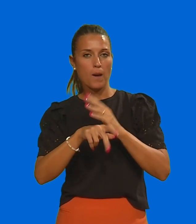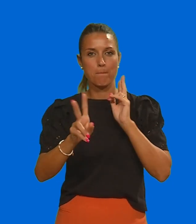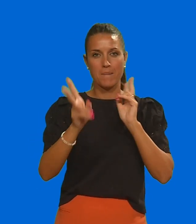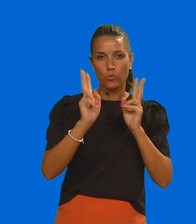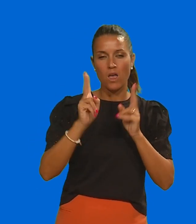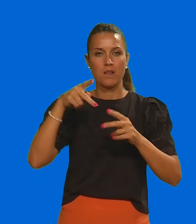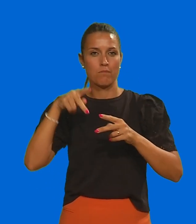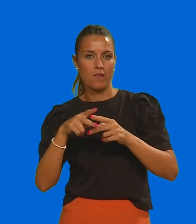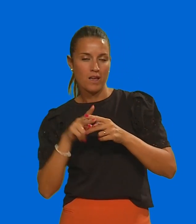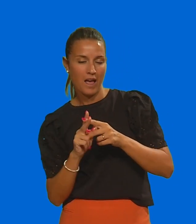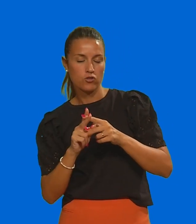Salento.